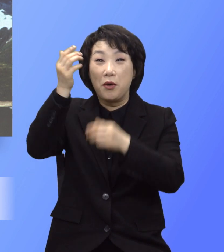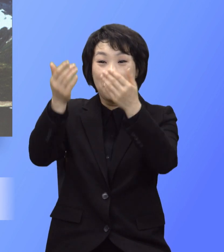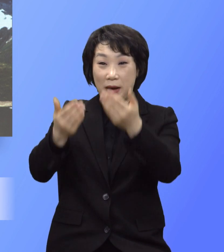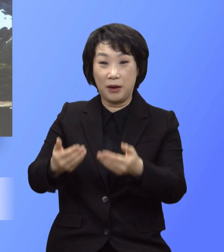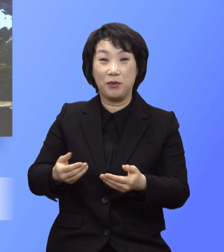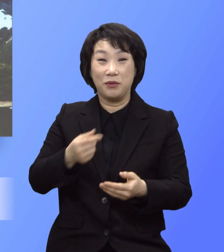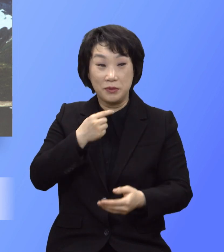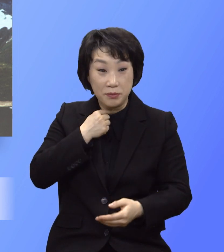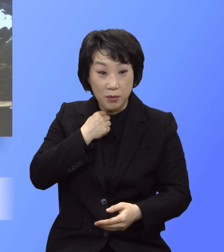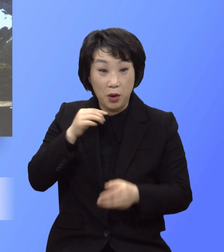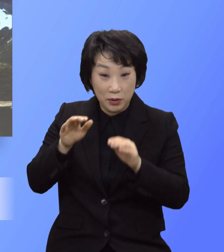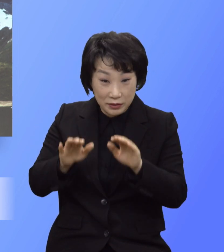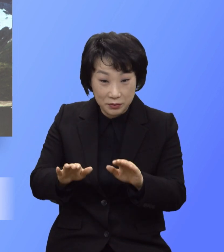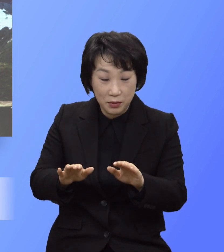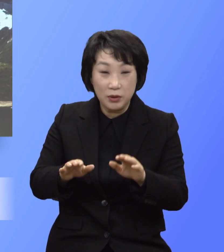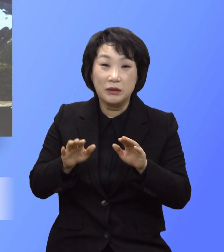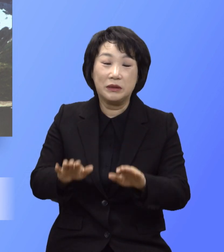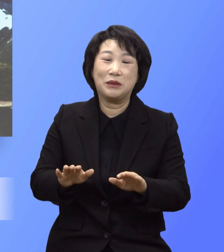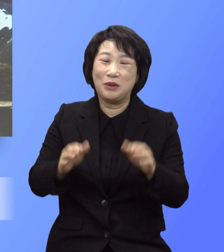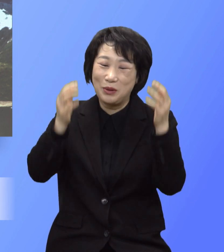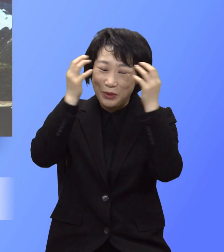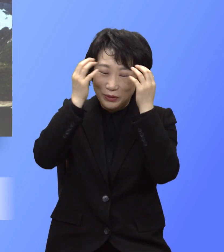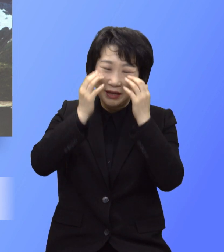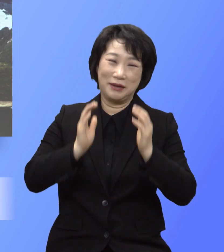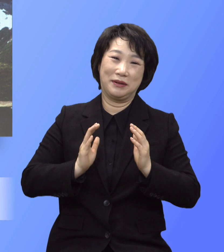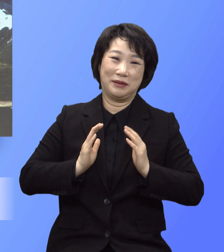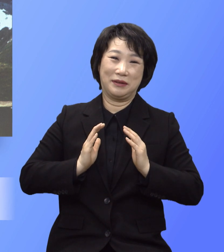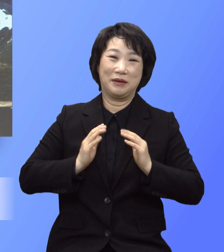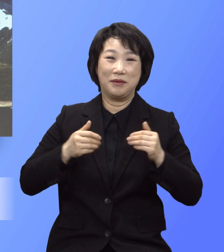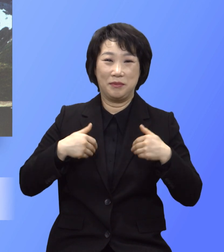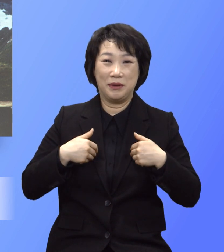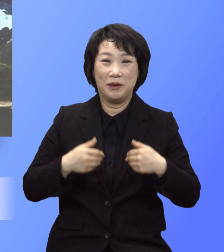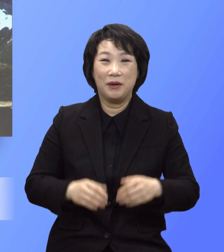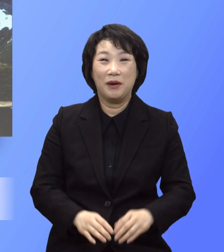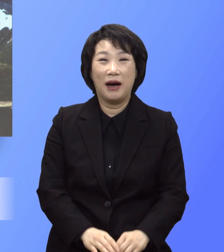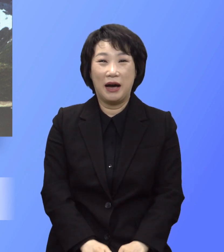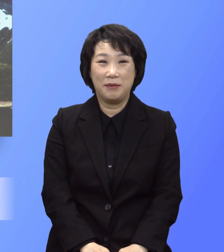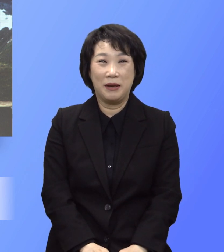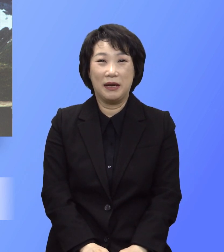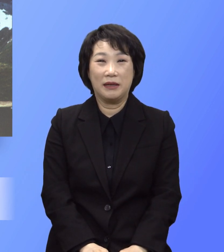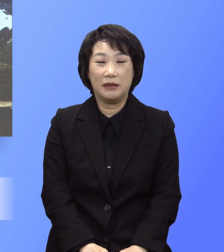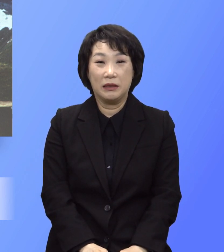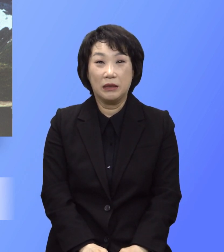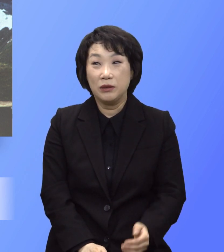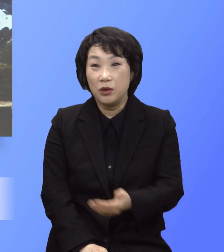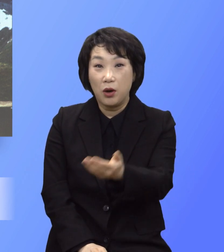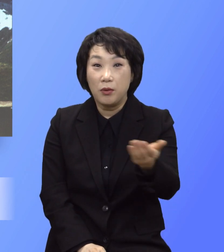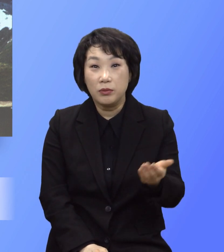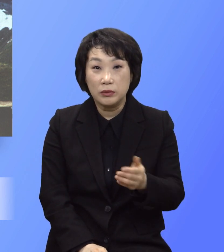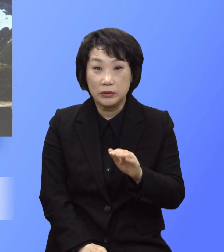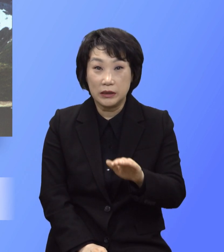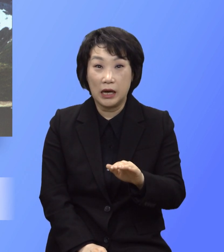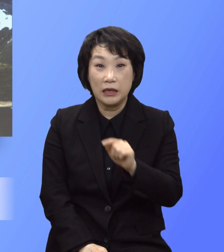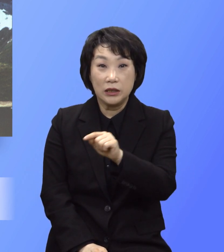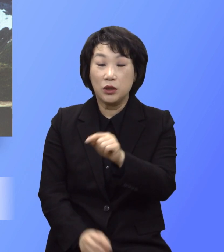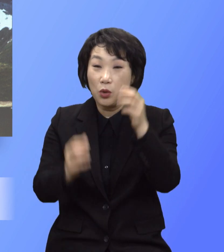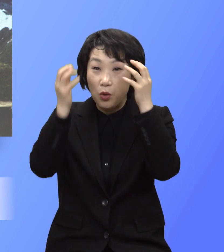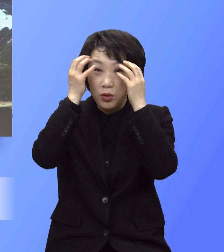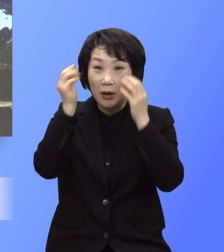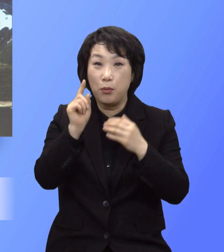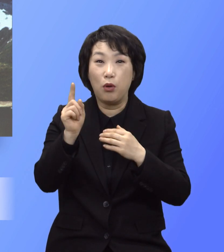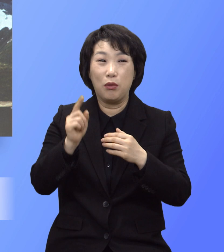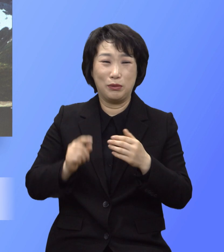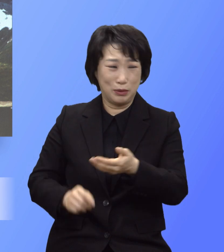받기 위하여 고난도 함께 받아야 한다. 그런데 또 이 고난은